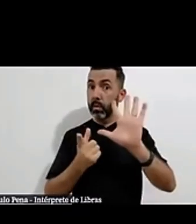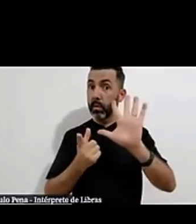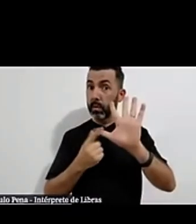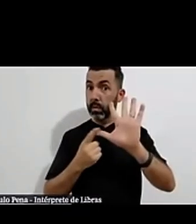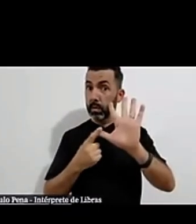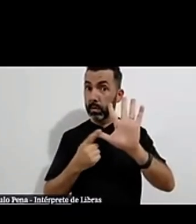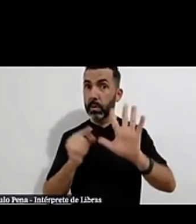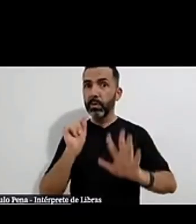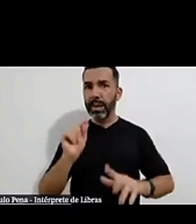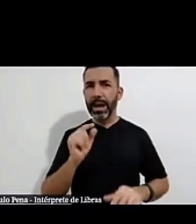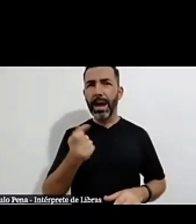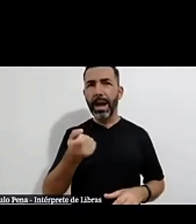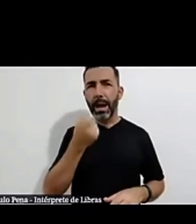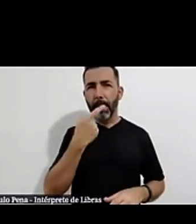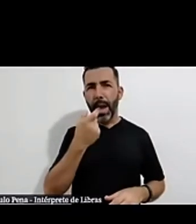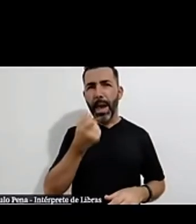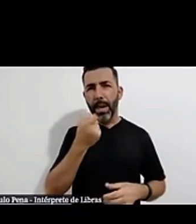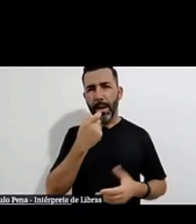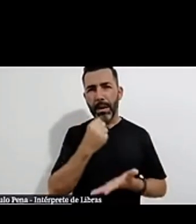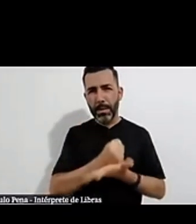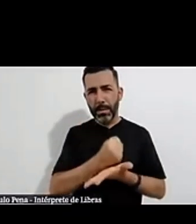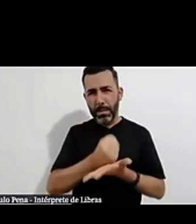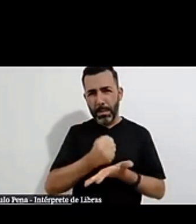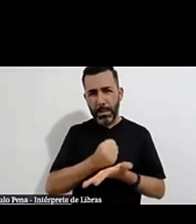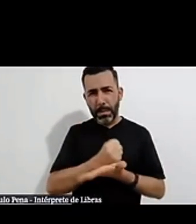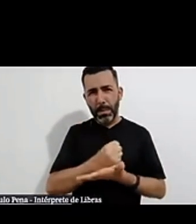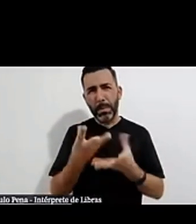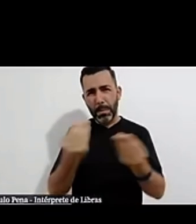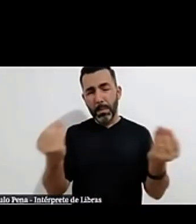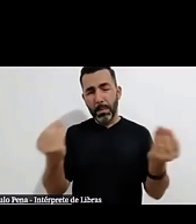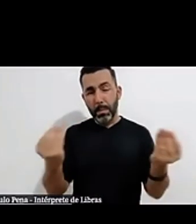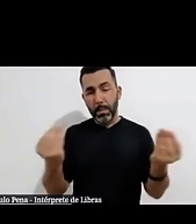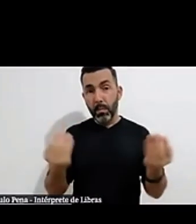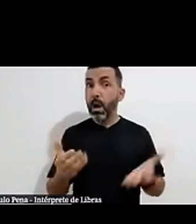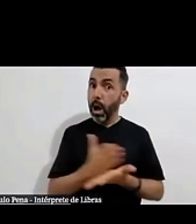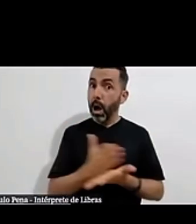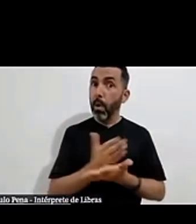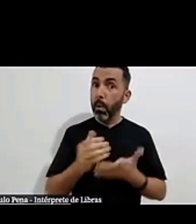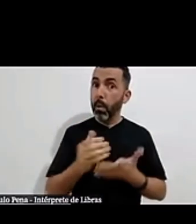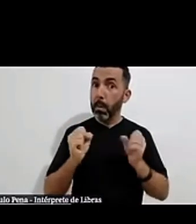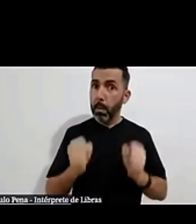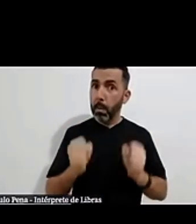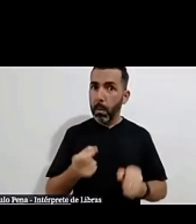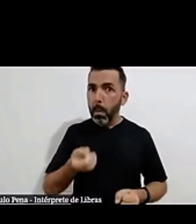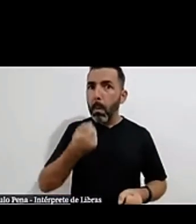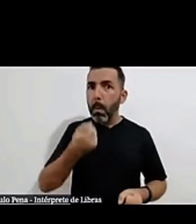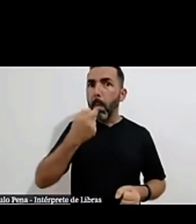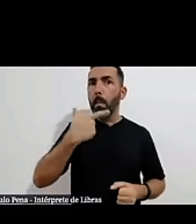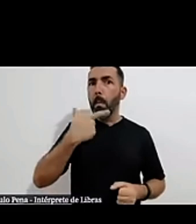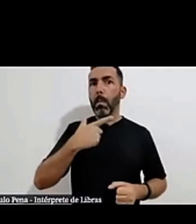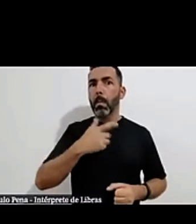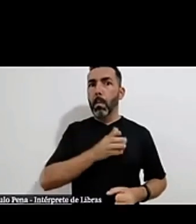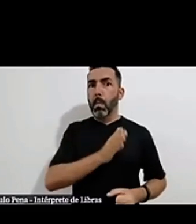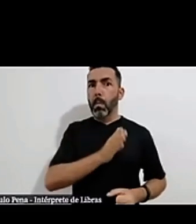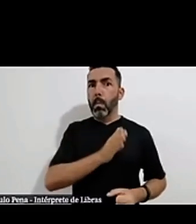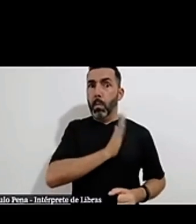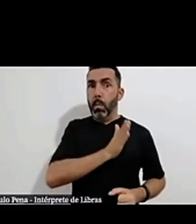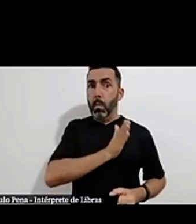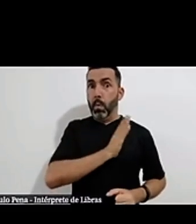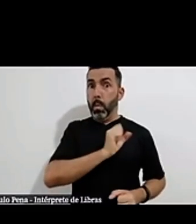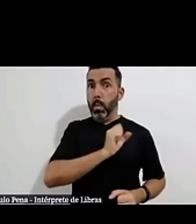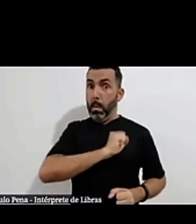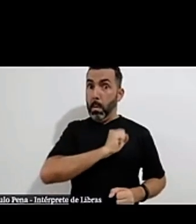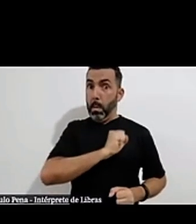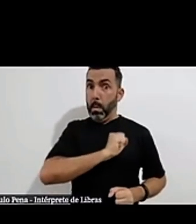os medicamentos, né? Alguns medicamentos podem causar arritmias, como efeito colateral. Por isso que